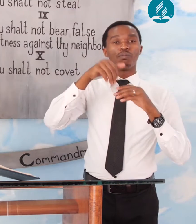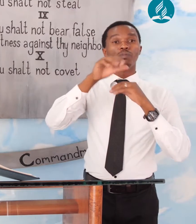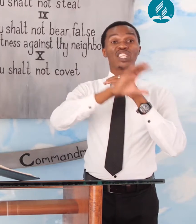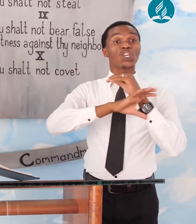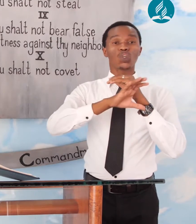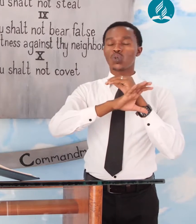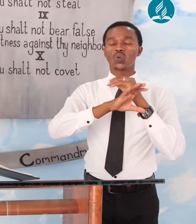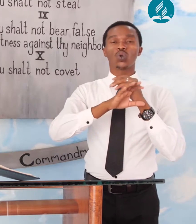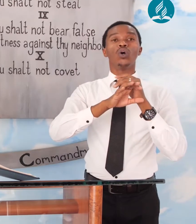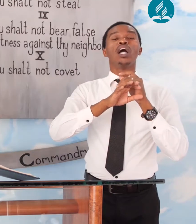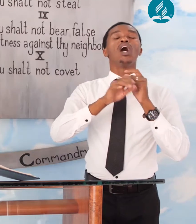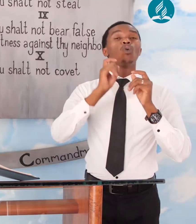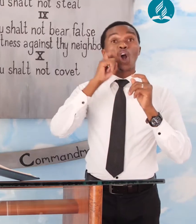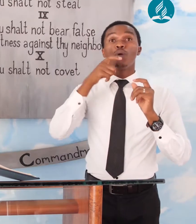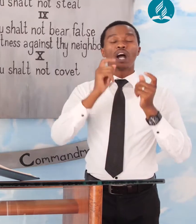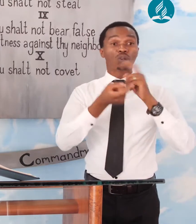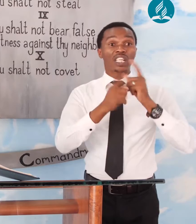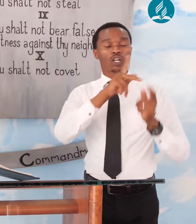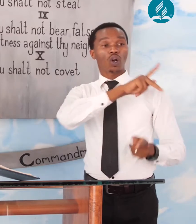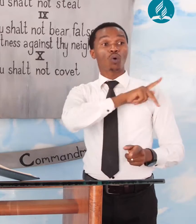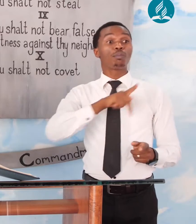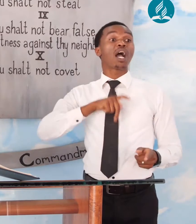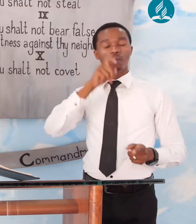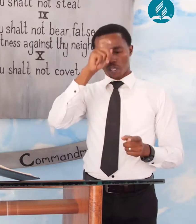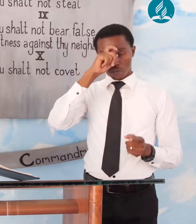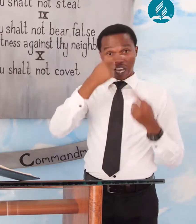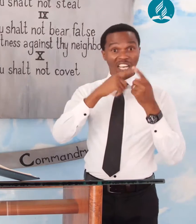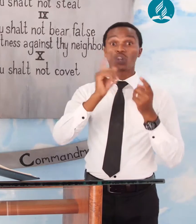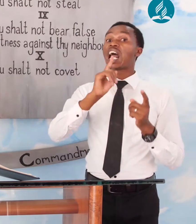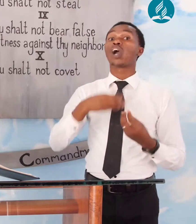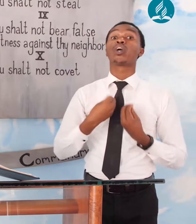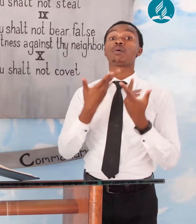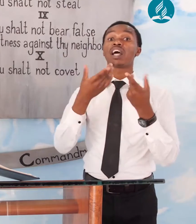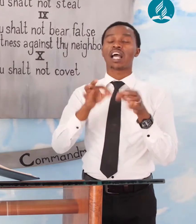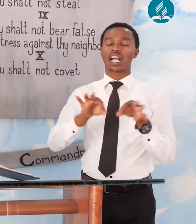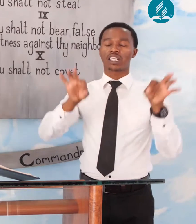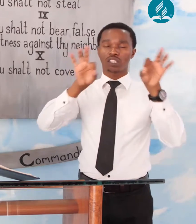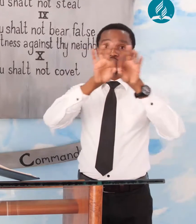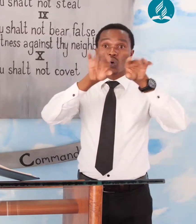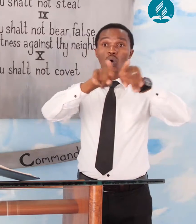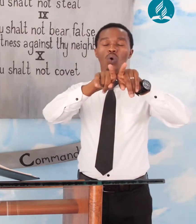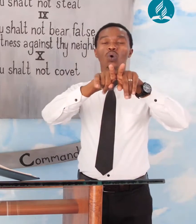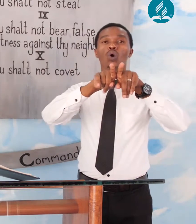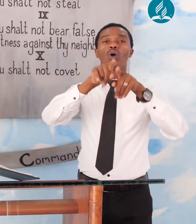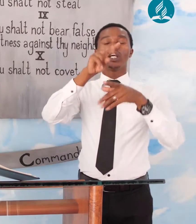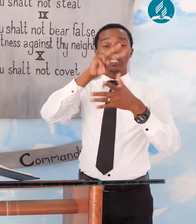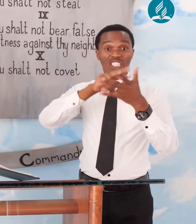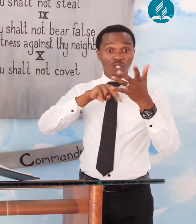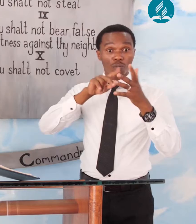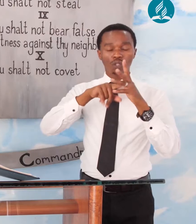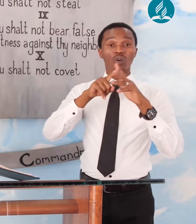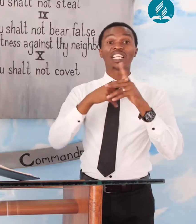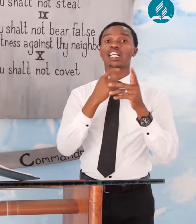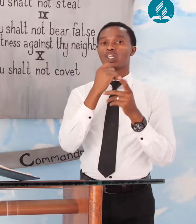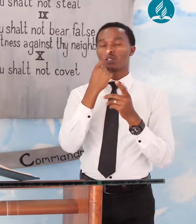ari umuragwa w'ingoma ya Farawo, nyamara ntabwo ibyo yashoboye kubiha agaciro nk'uko rya somo twarisomye ryo